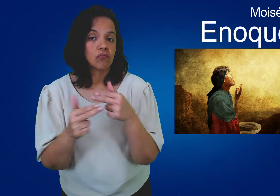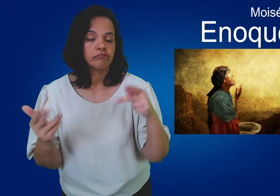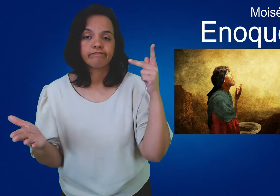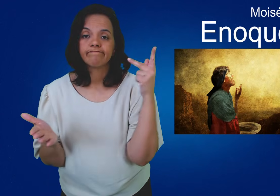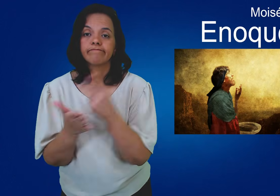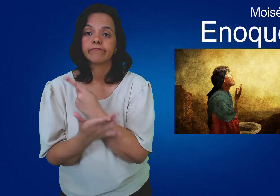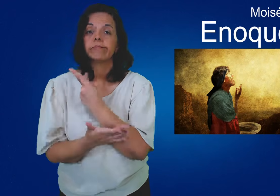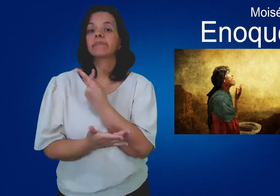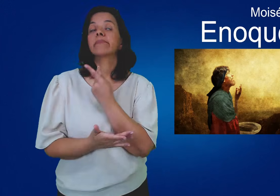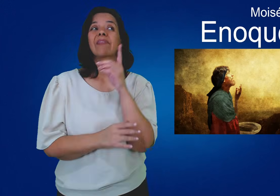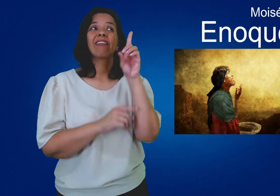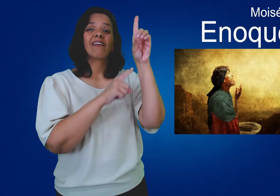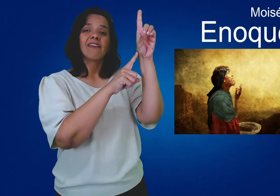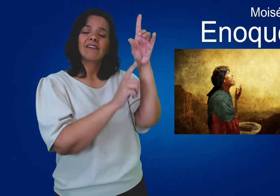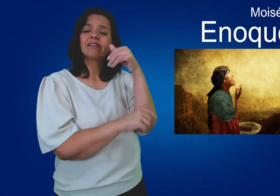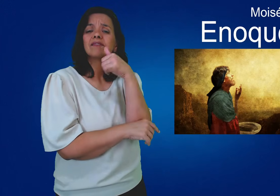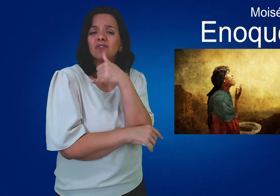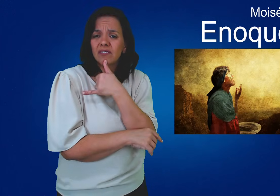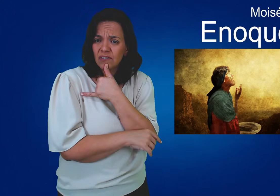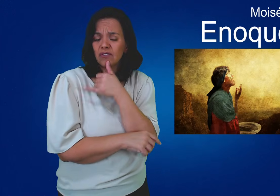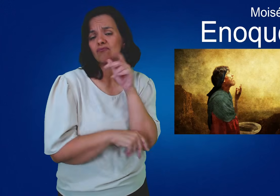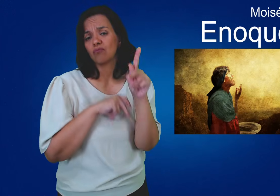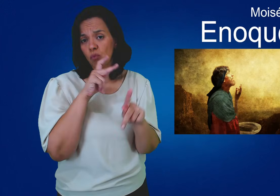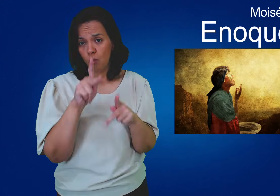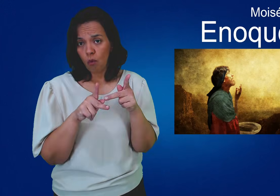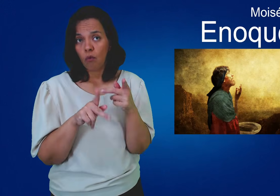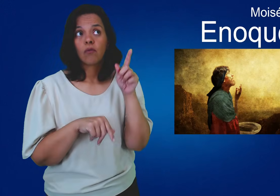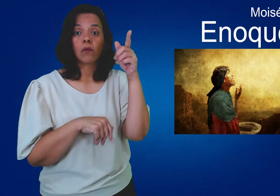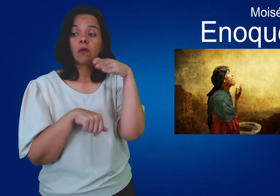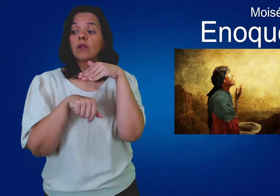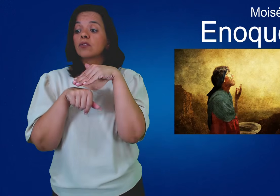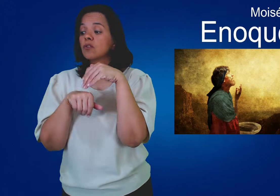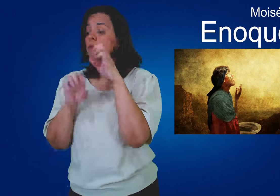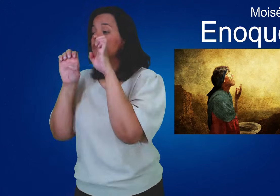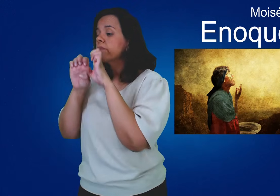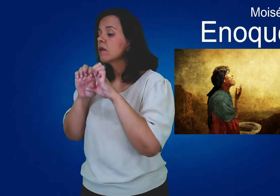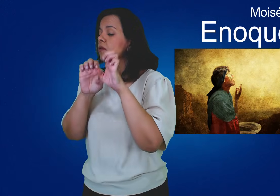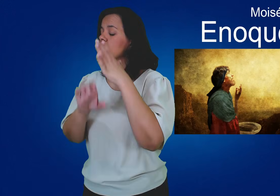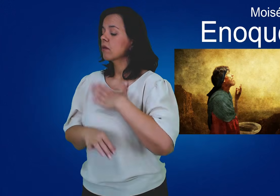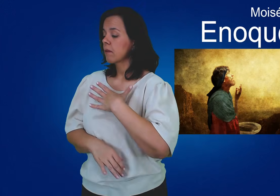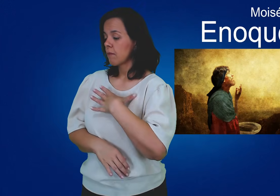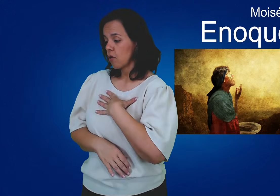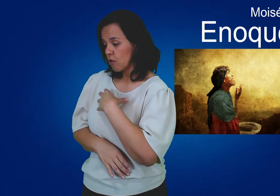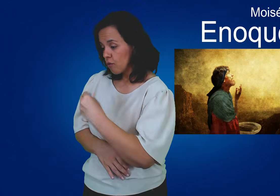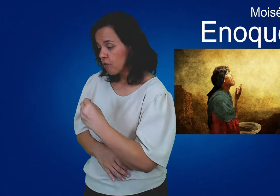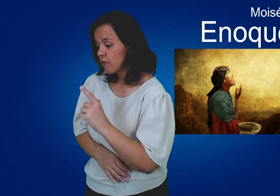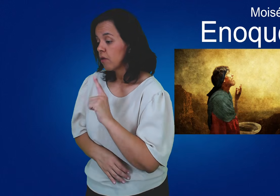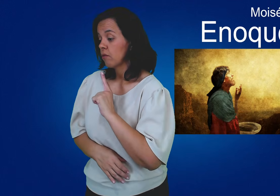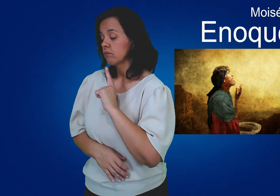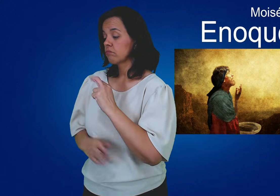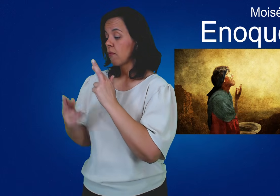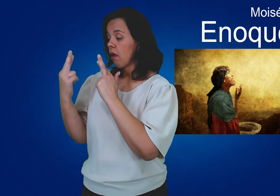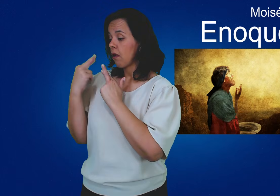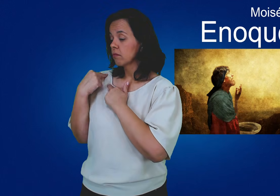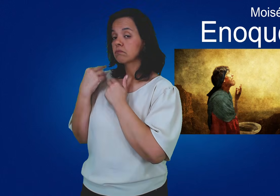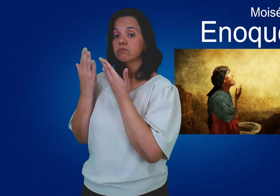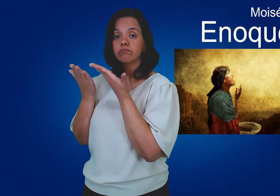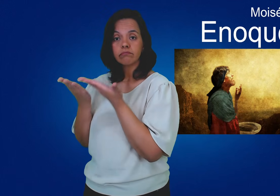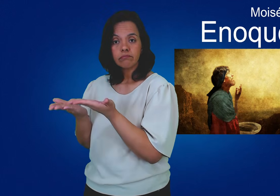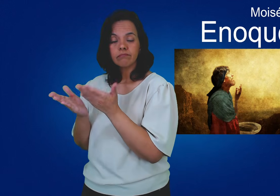Suas escolhas estavam todas erradas e Deus estava triste com a situação daquele povo. Por isso que ele chamou Enoque e deu a